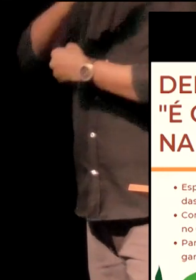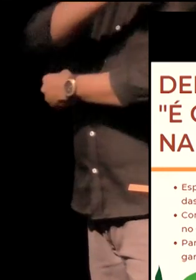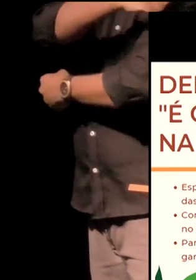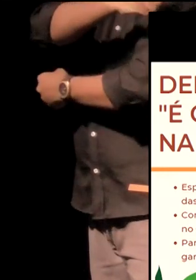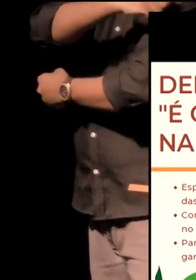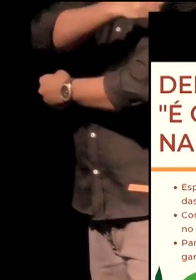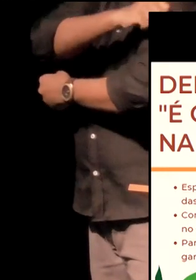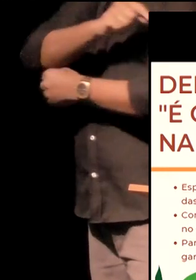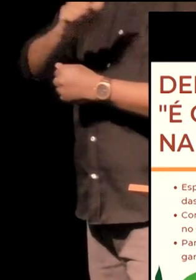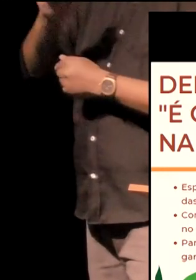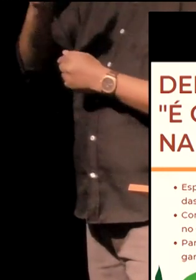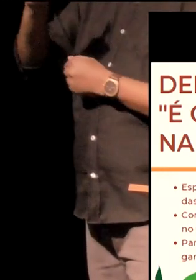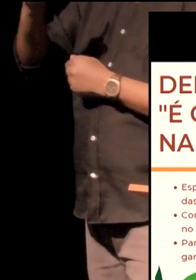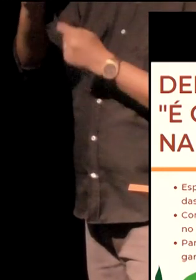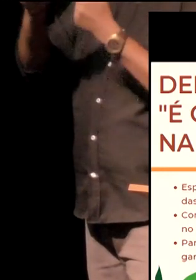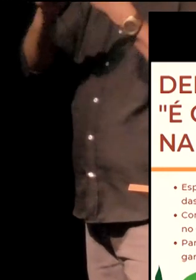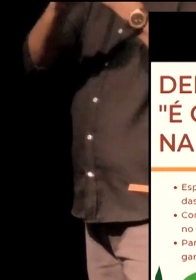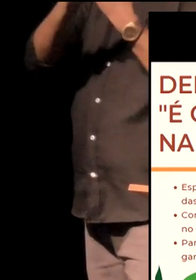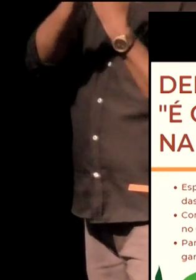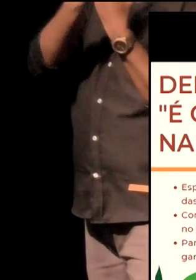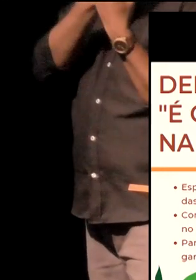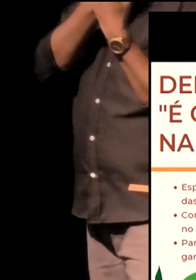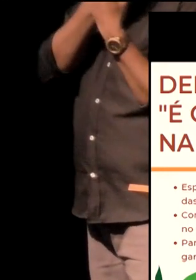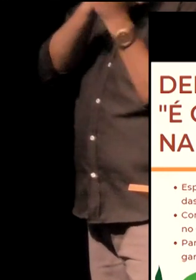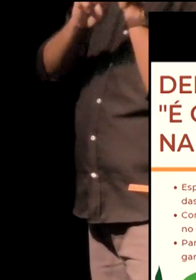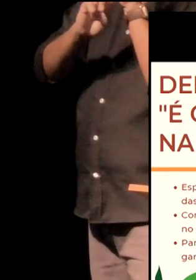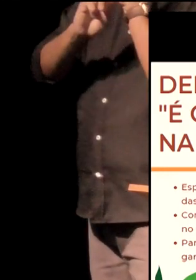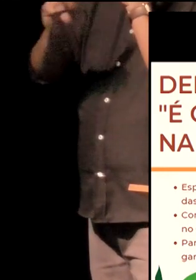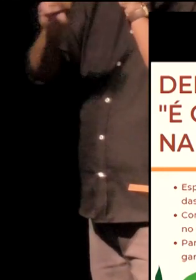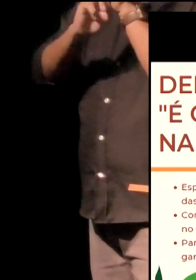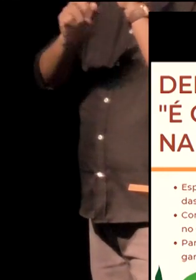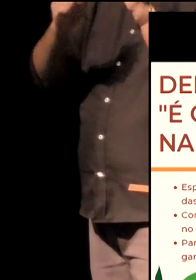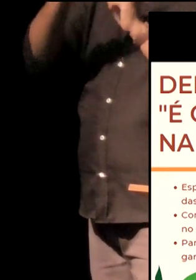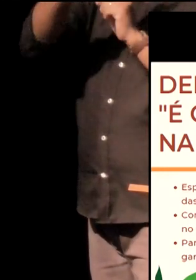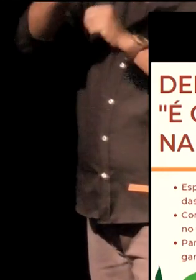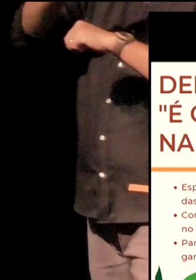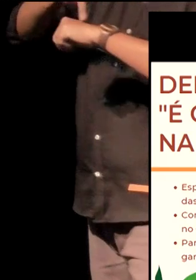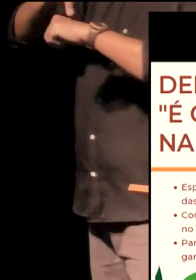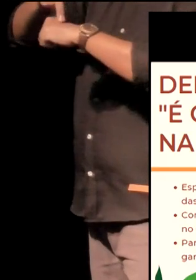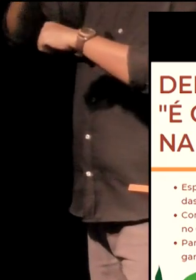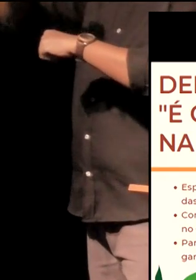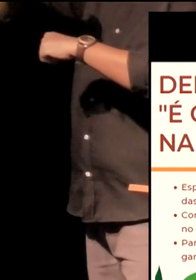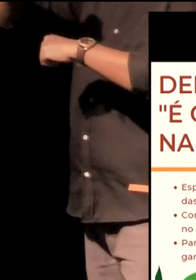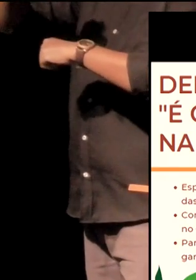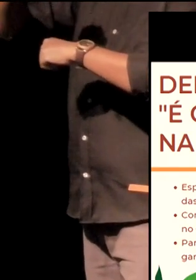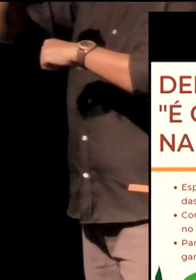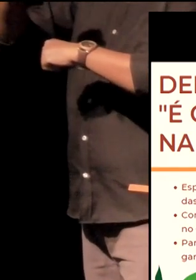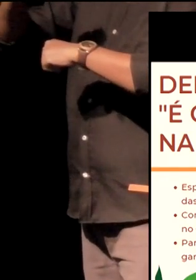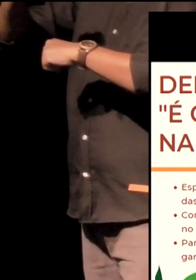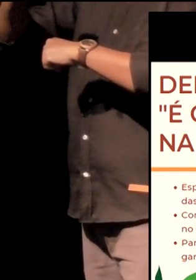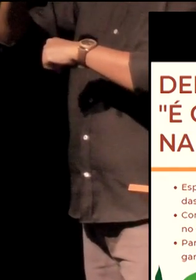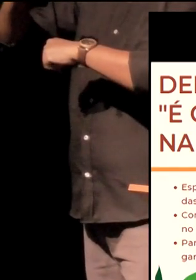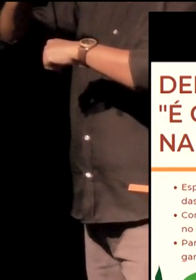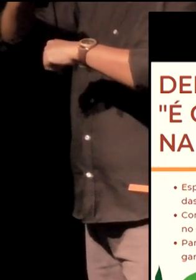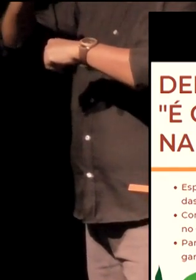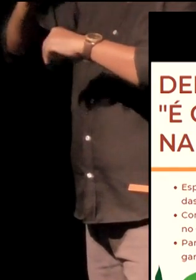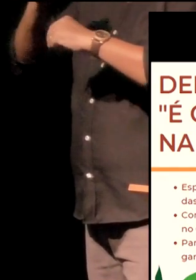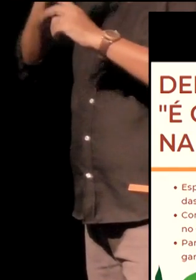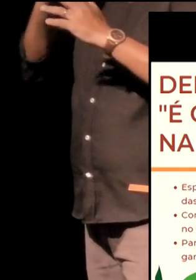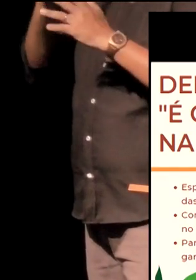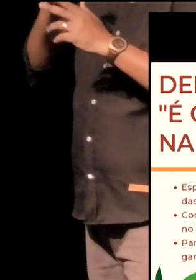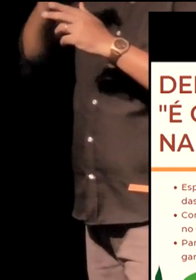um representante uma liderança de lá da Pedra do Sal falou assim olha as pessoas vão vão lá